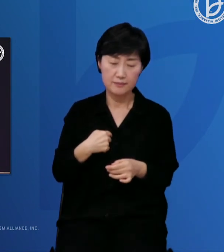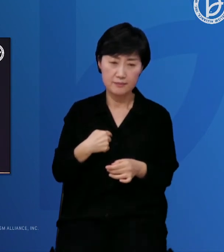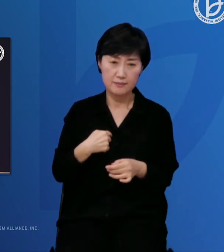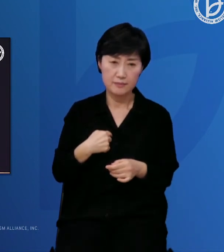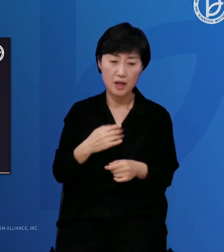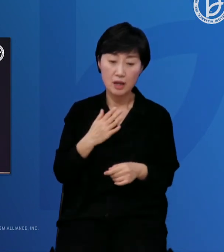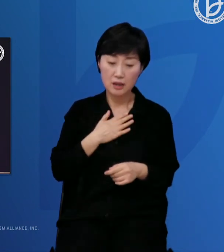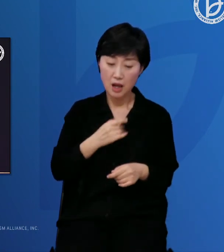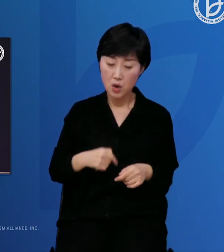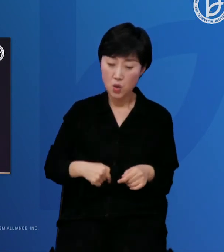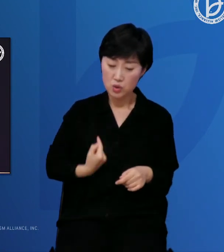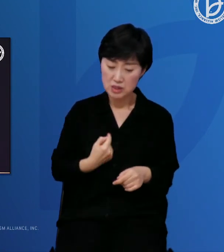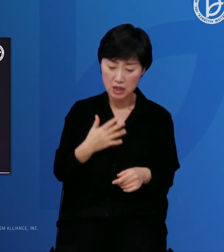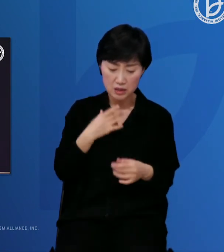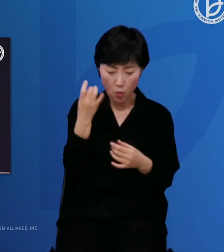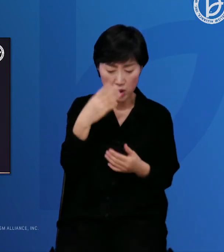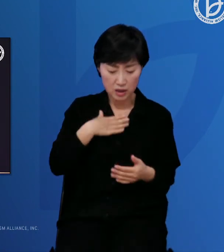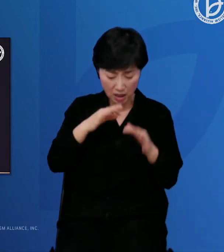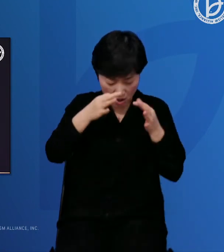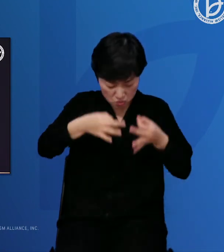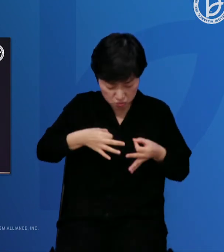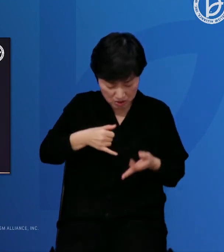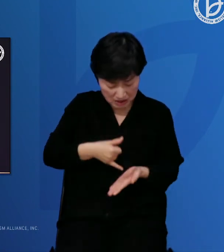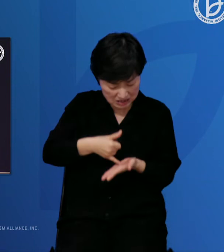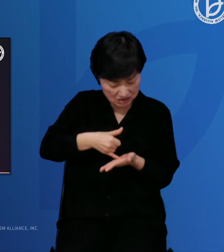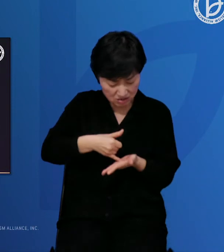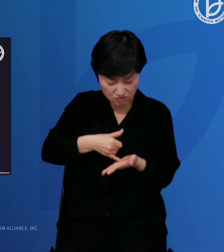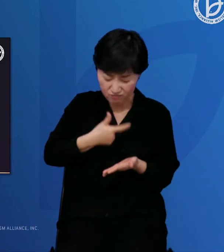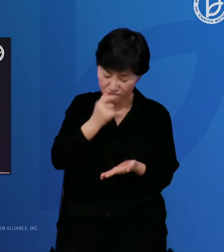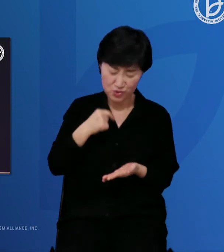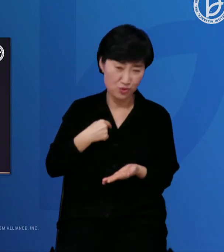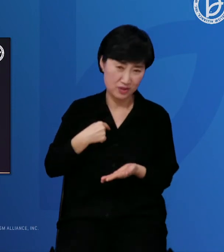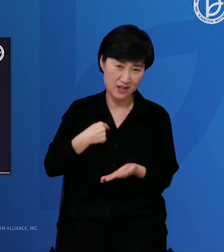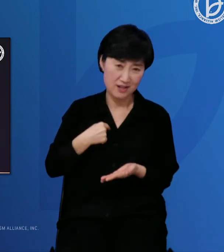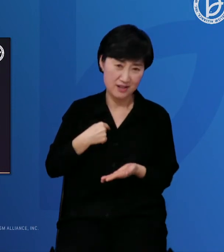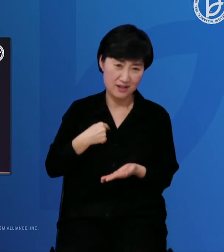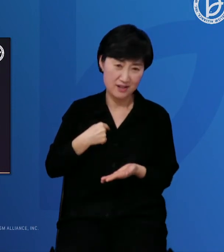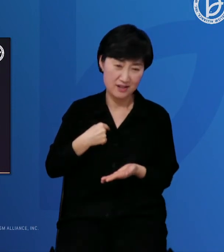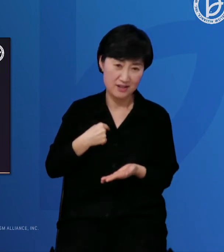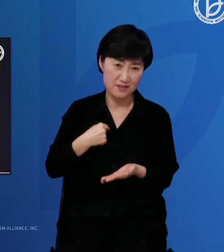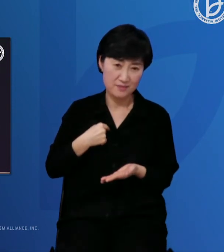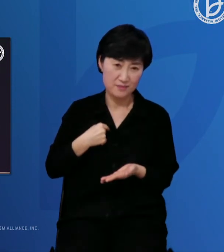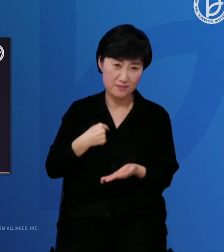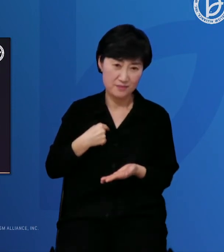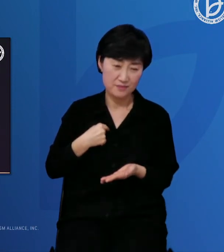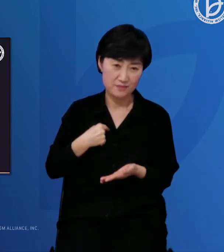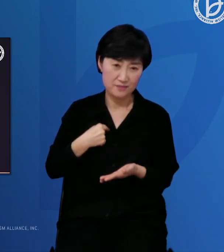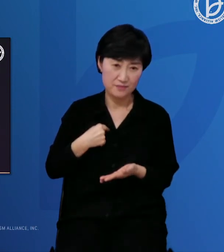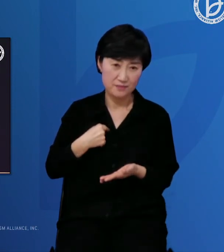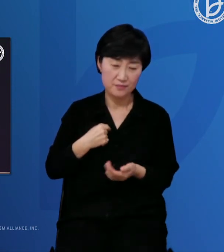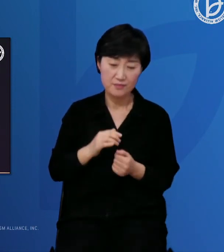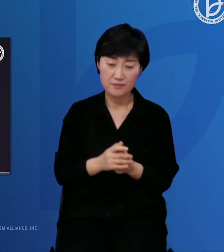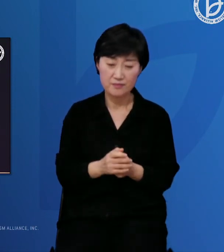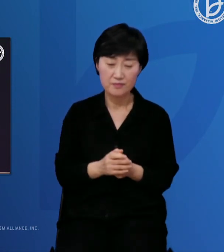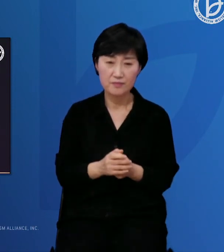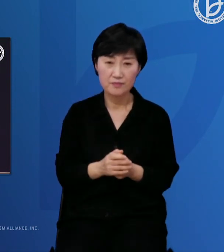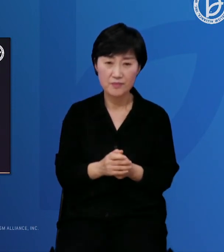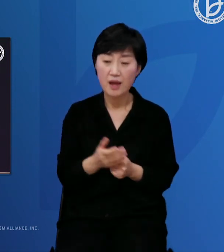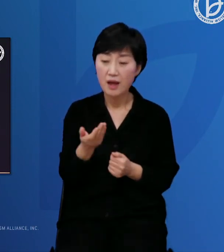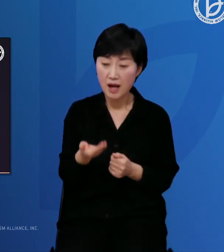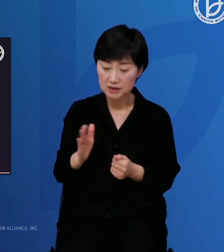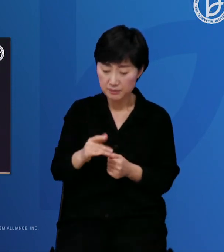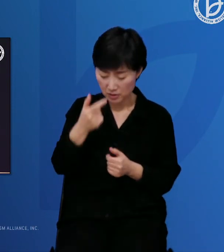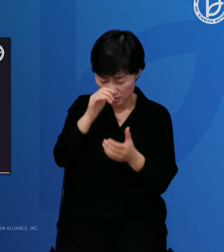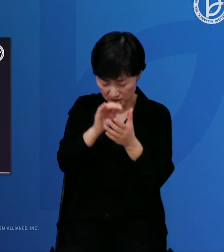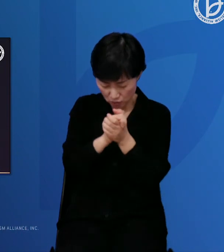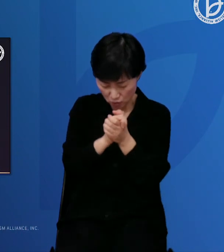안 될 겁니다. I think that by my sheer character alone, these things would not be possible. 여러분이 광야의 결단의 시간을 가져라. You